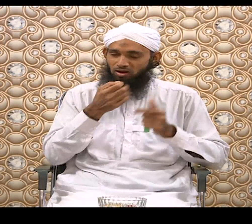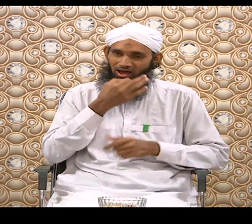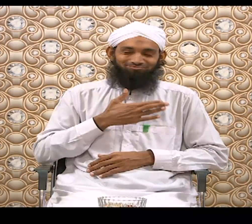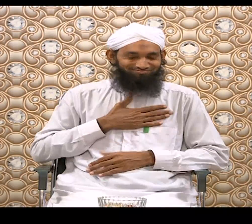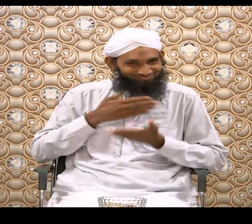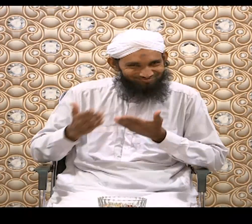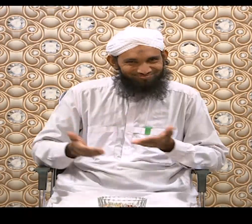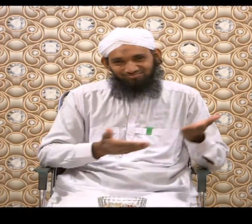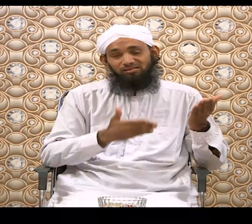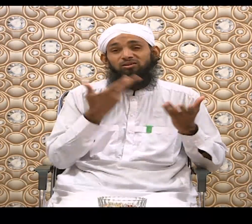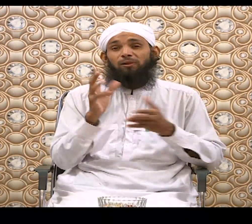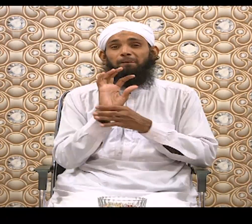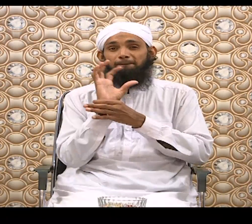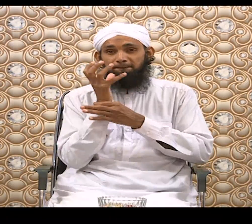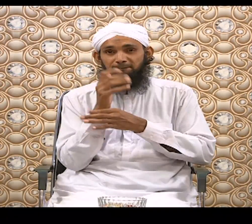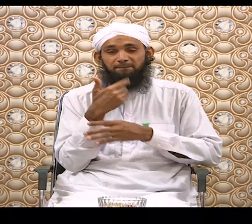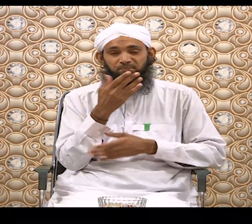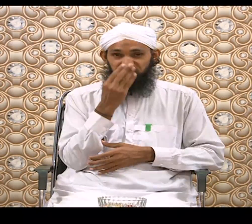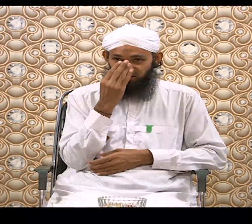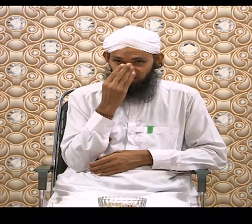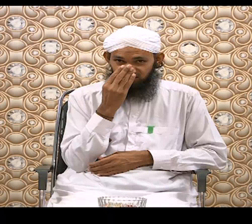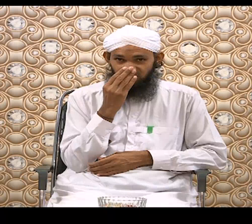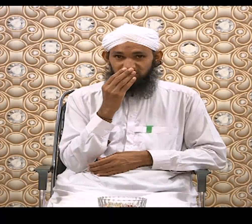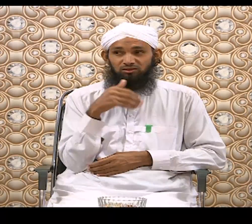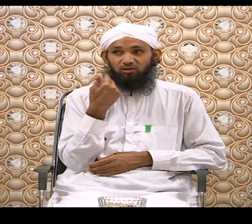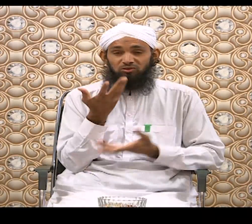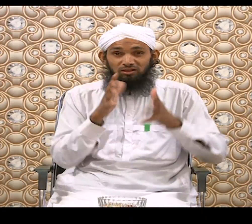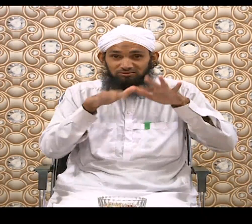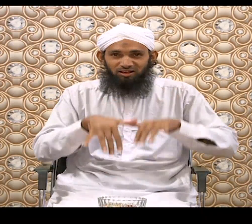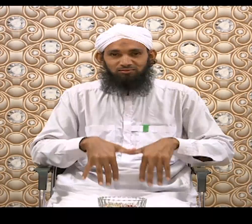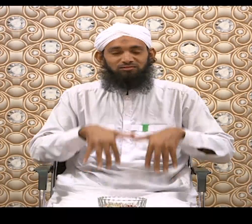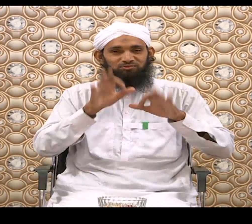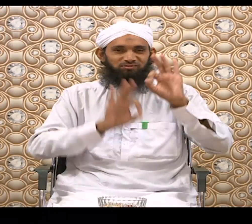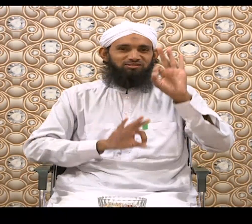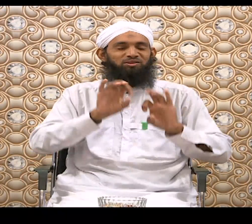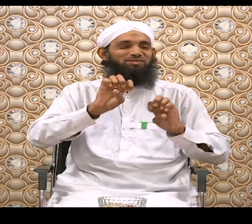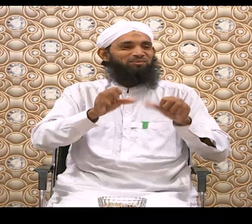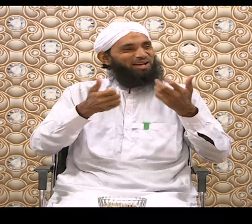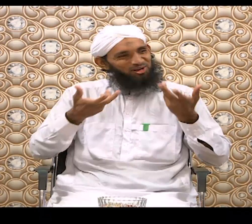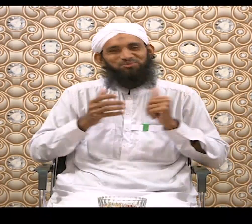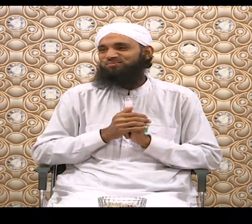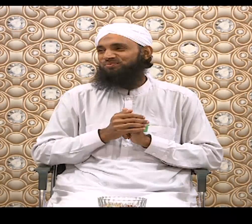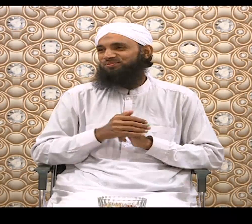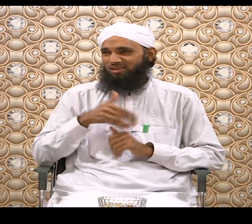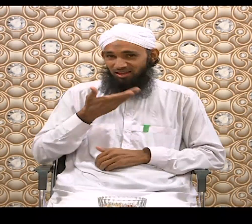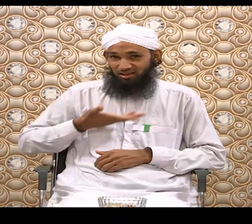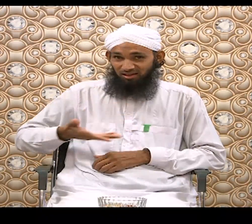فوراں تعمیل کریں تاکہ دنیا میں عزت پانے اور آخرت کی رسوائی سے خود کو پچانے میں کامیاب ہو سکے